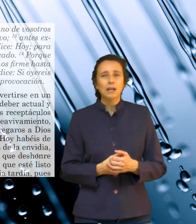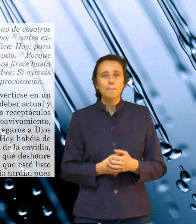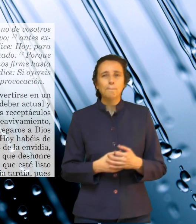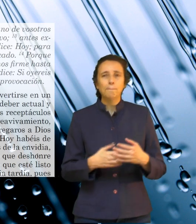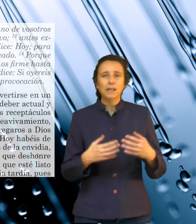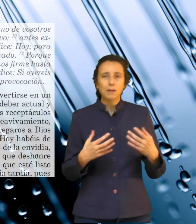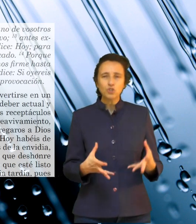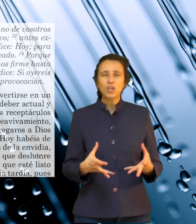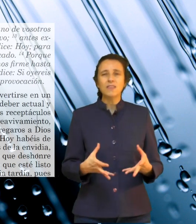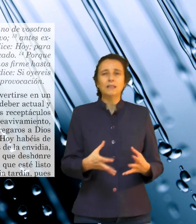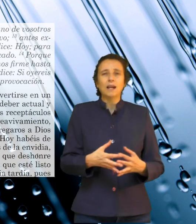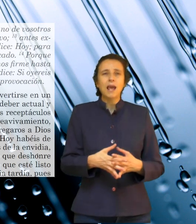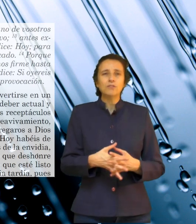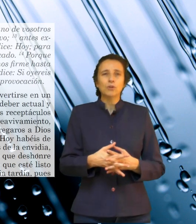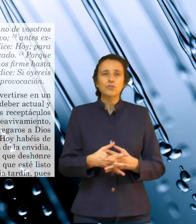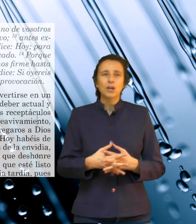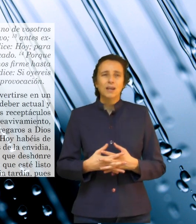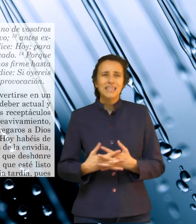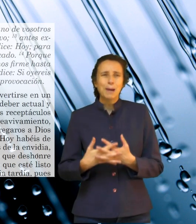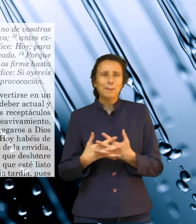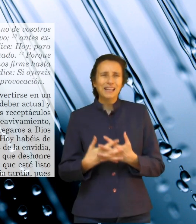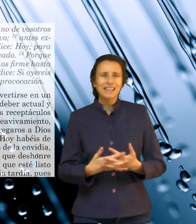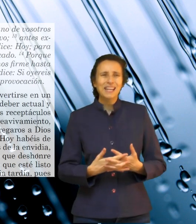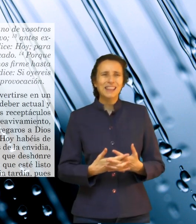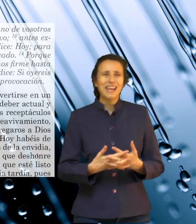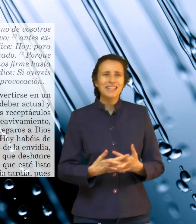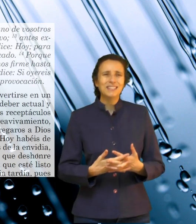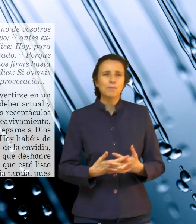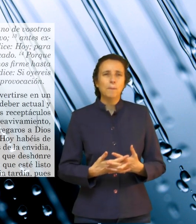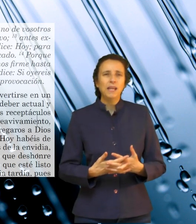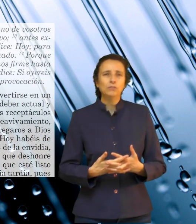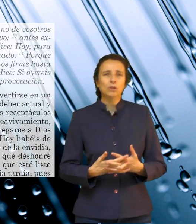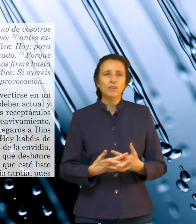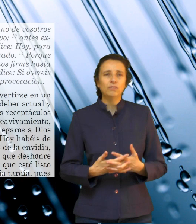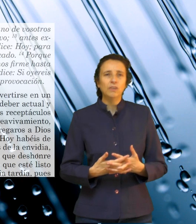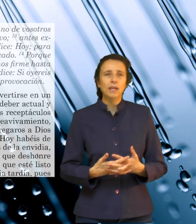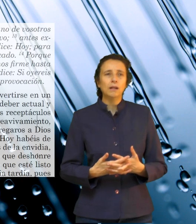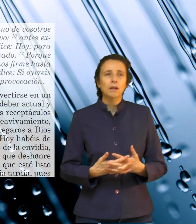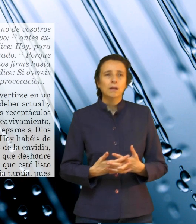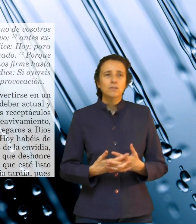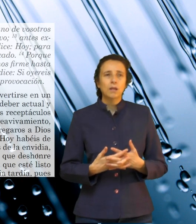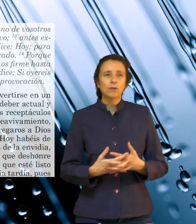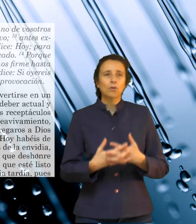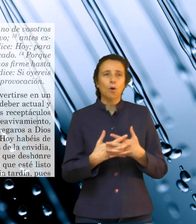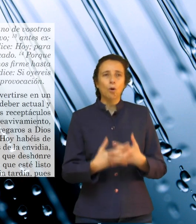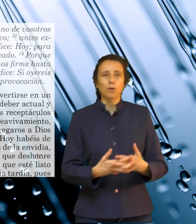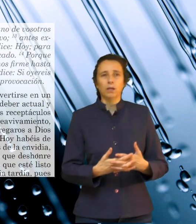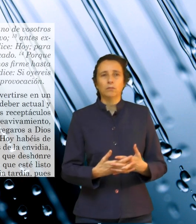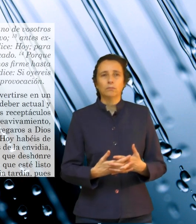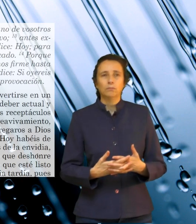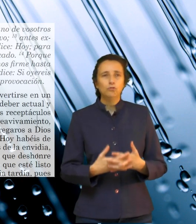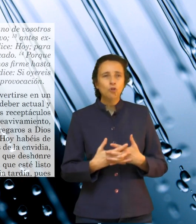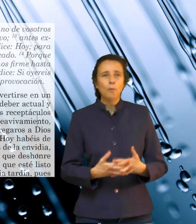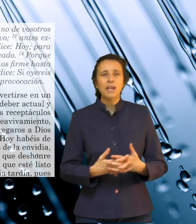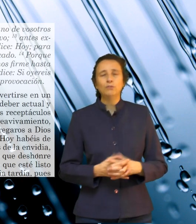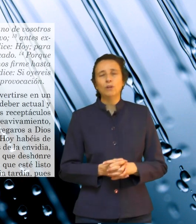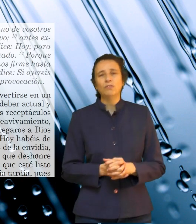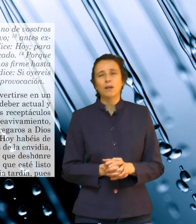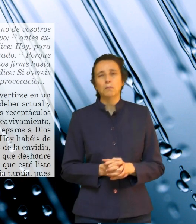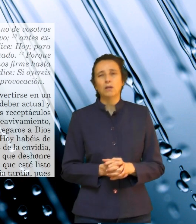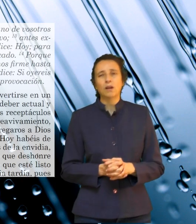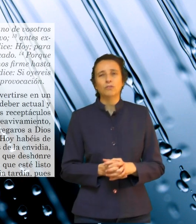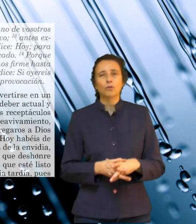alto. Tenemos que detenernos y a partir de este momento decir, Señor, hoy no